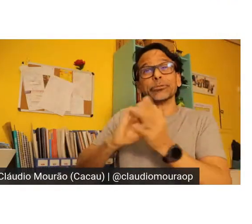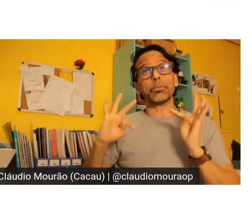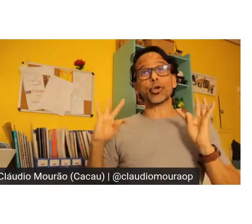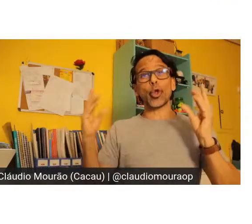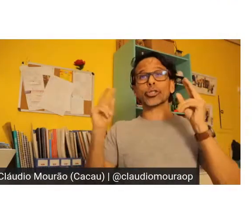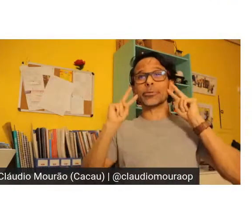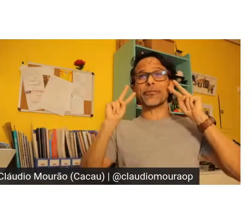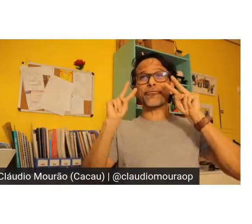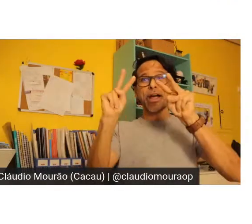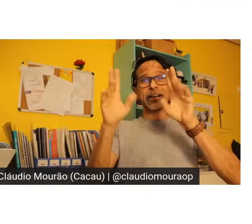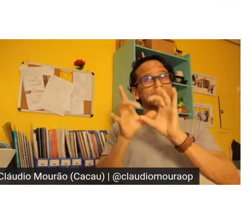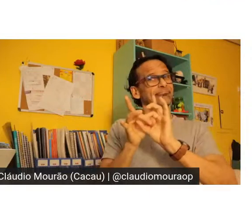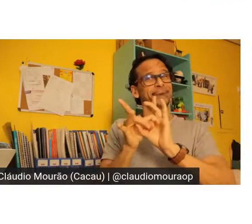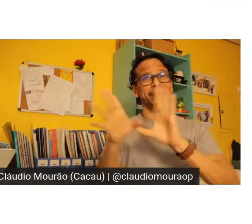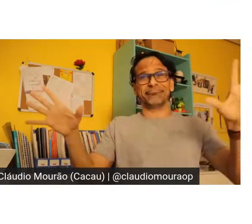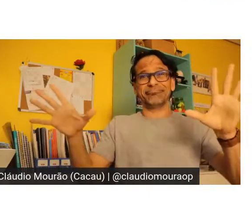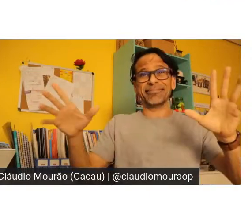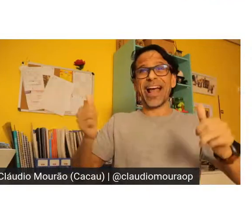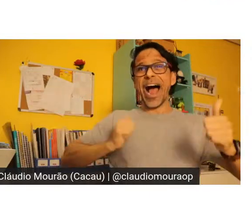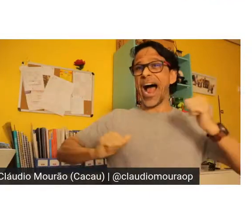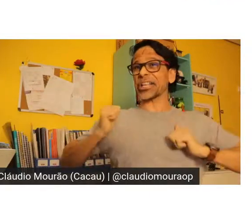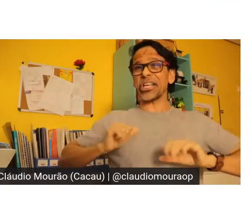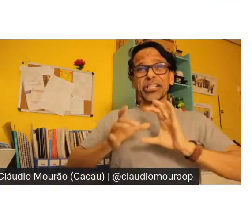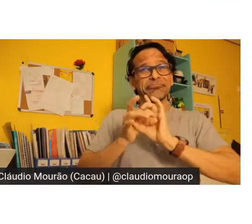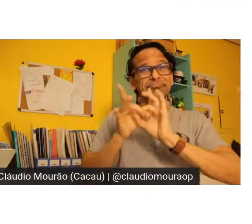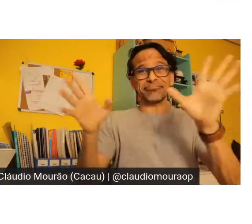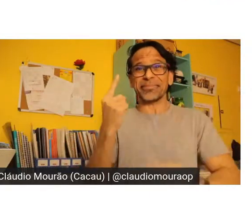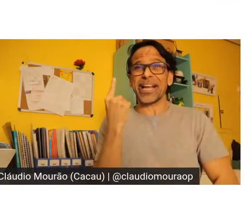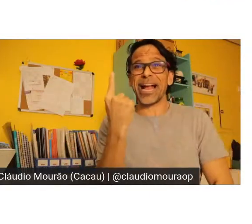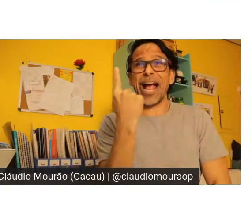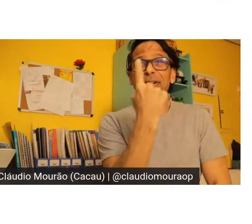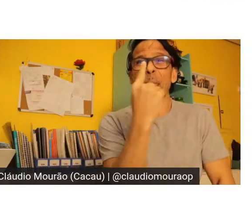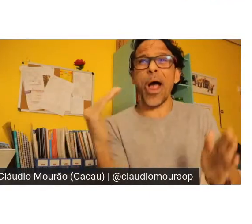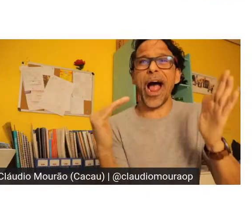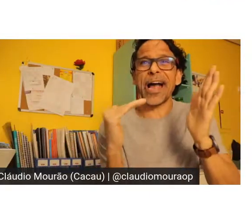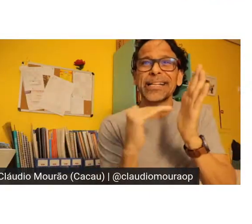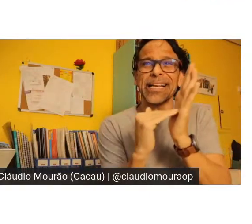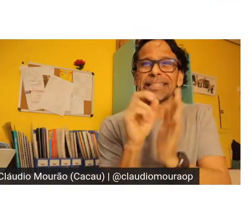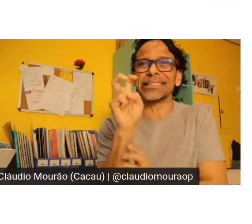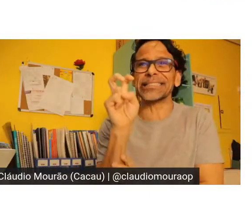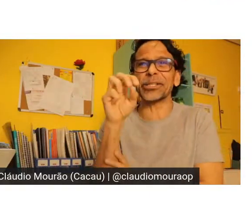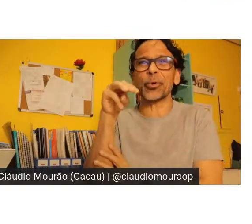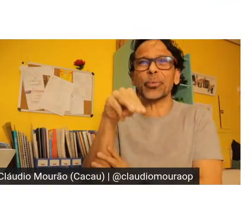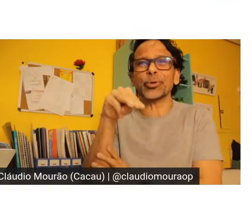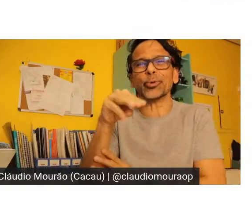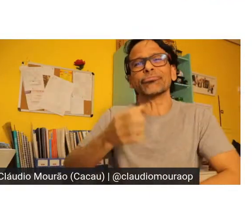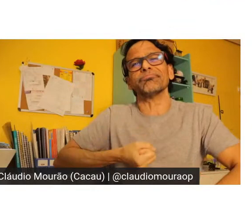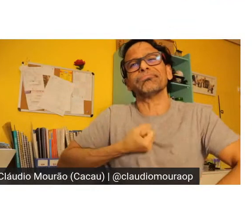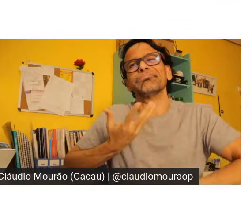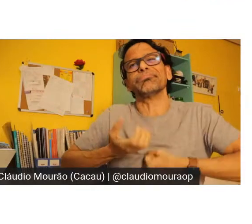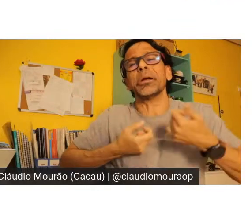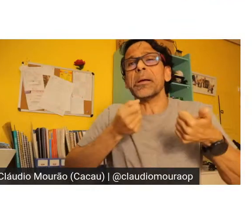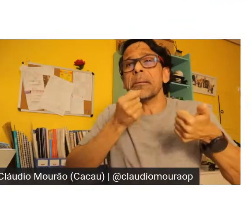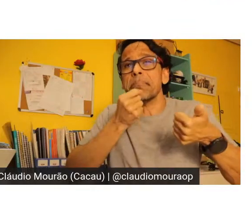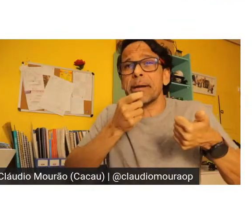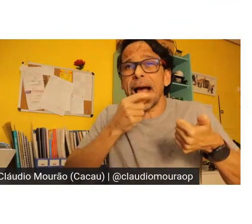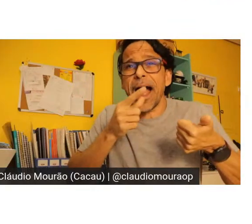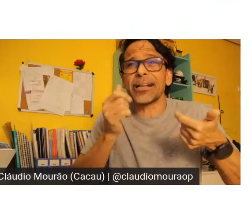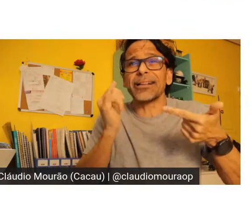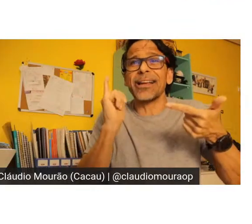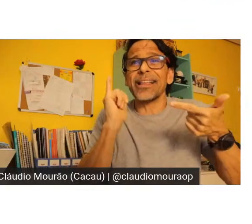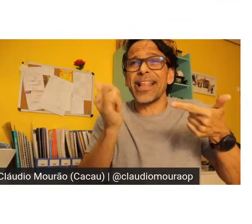pode gravar com o bicho com o objetivo de da gente conseguir fazer um registro específico